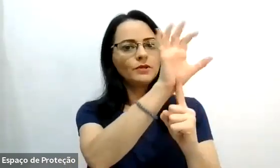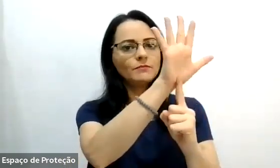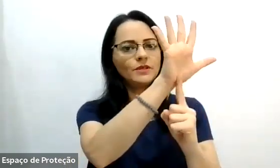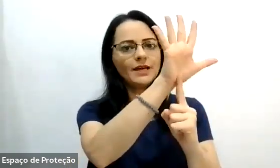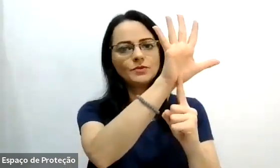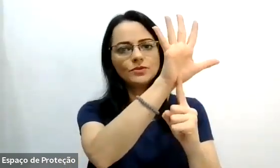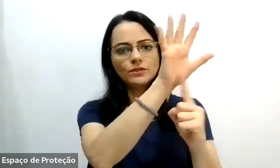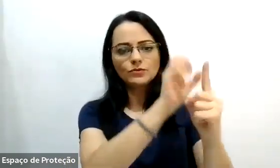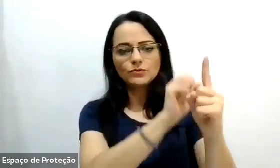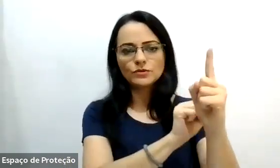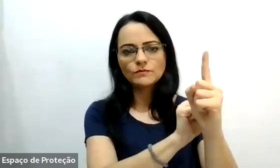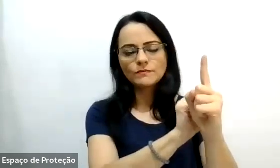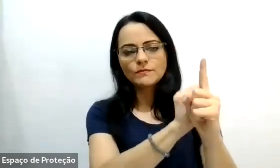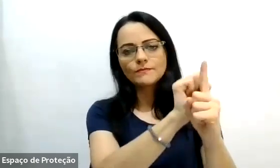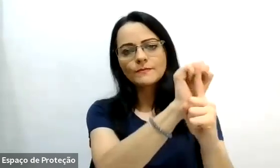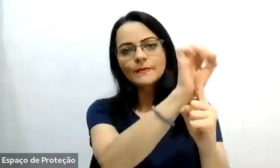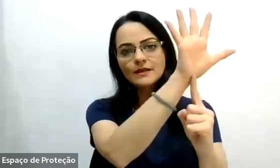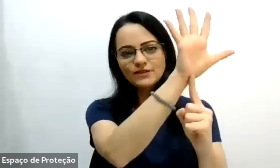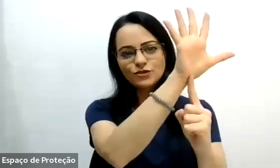sobe e abre os dedos. Anjo.